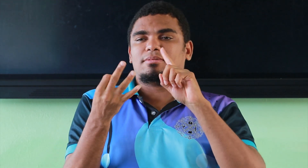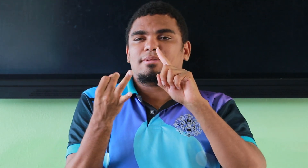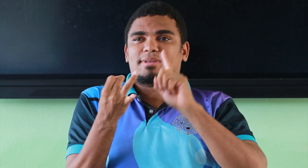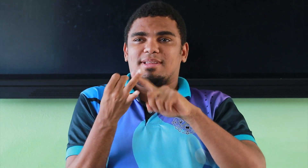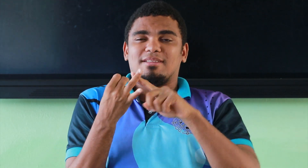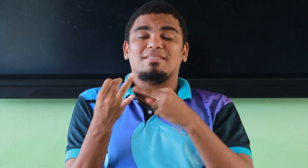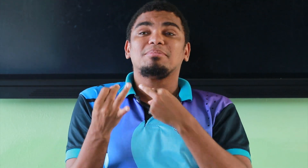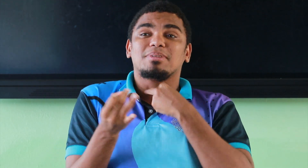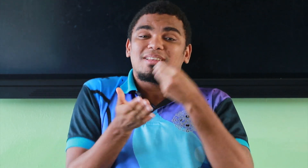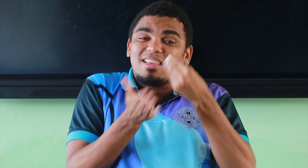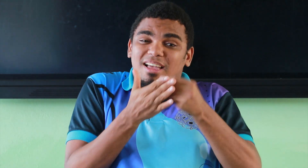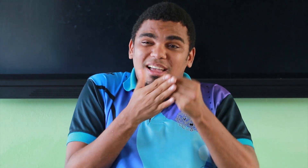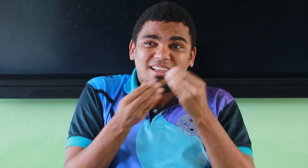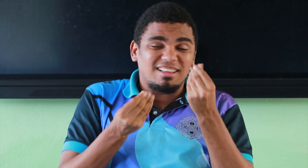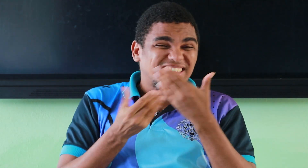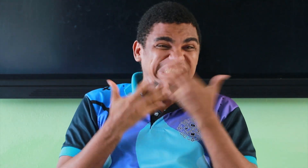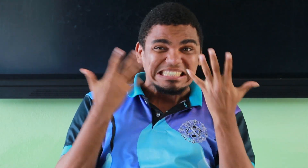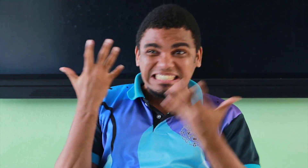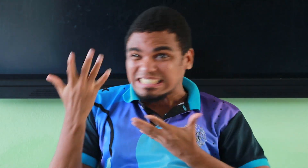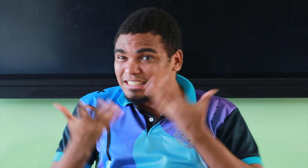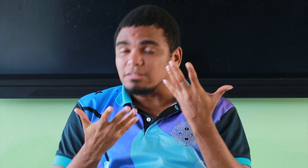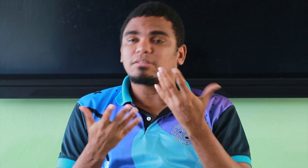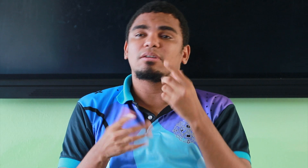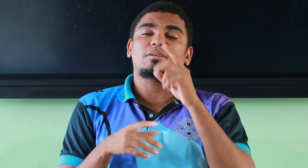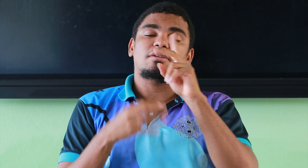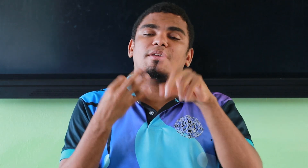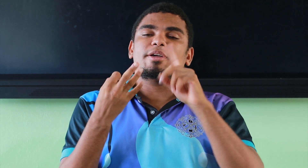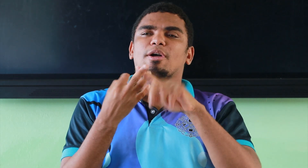difíciles. El dinero escaseaba.